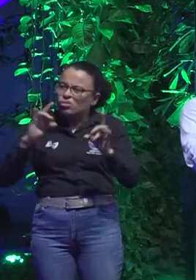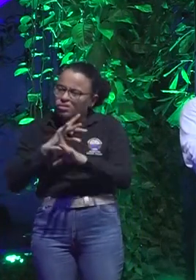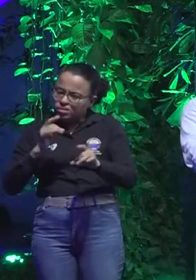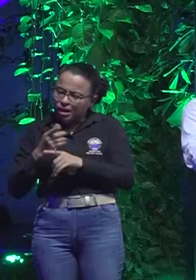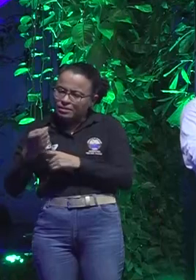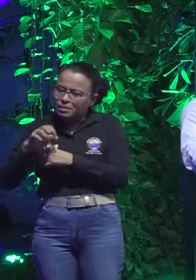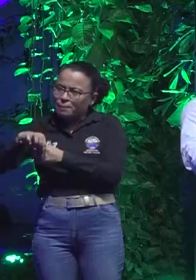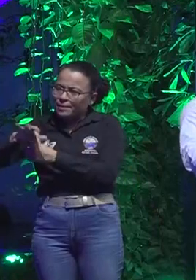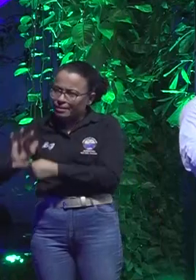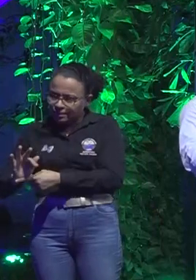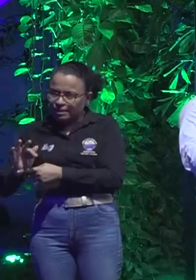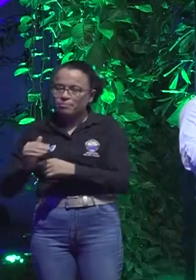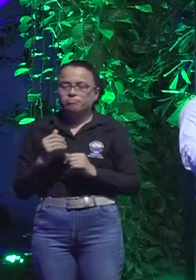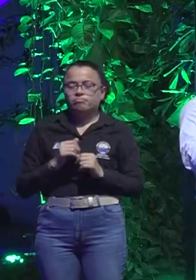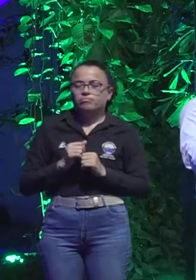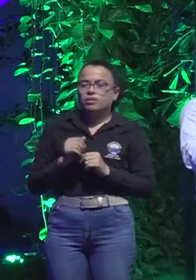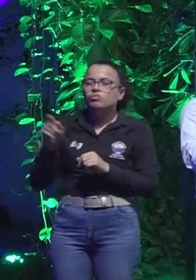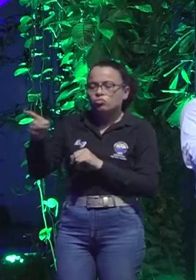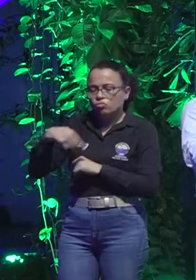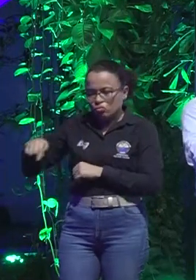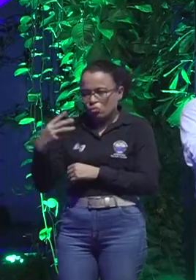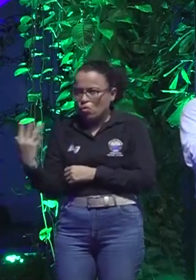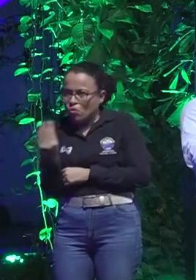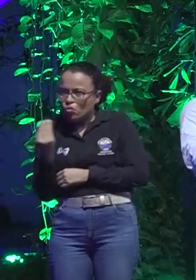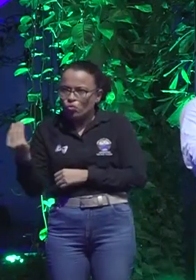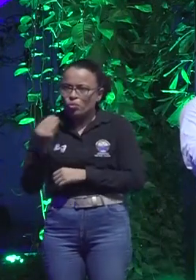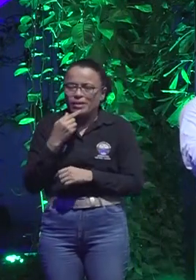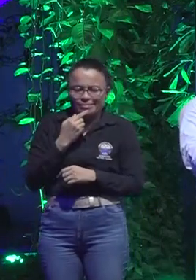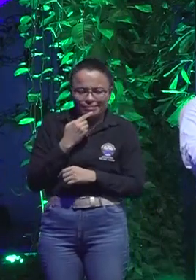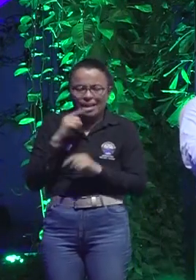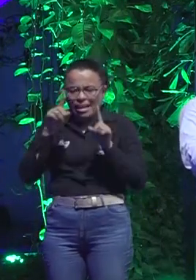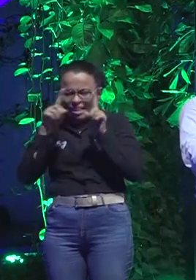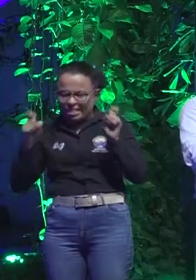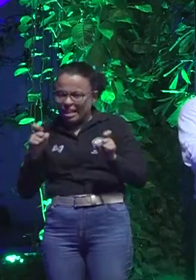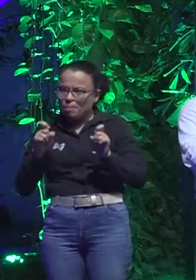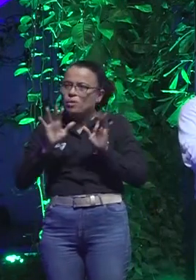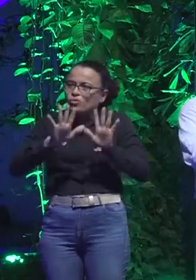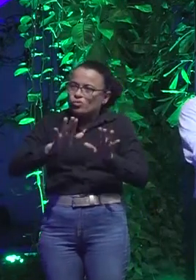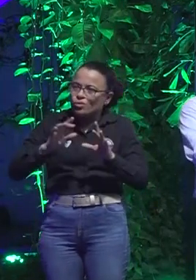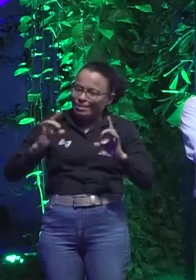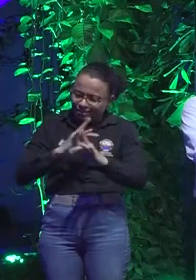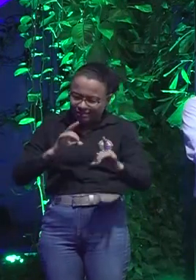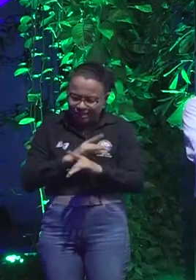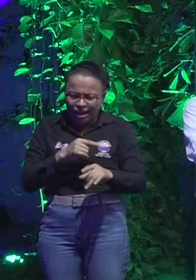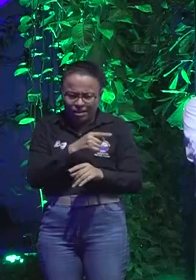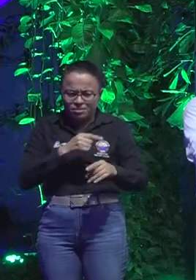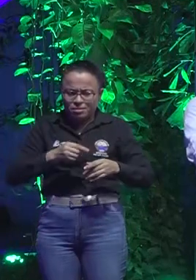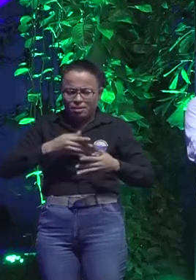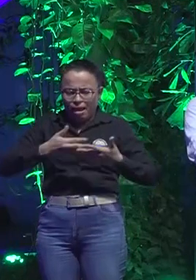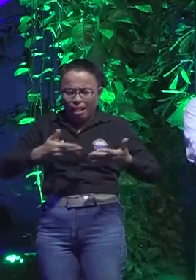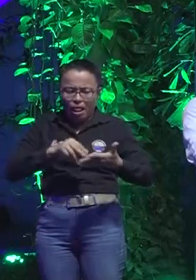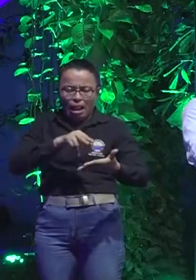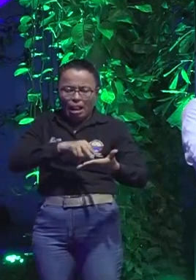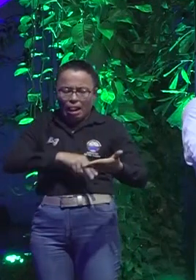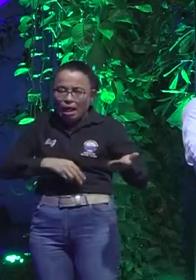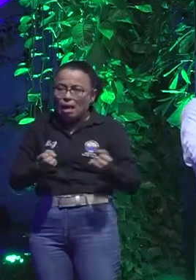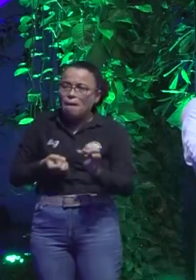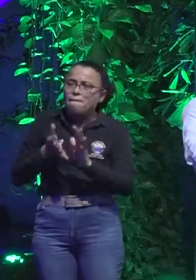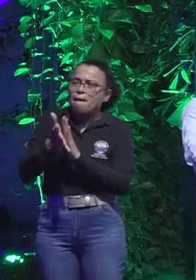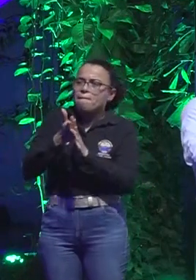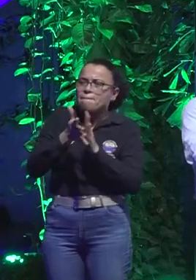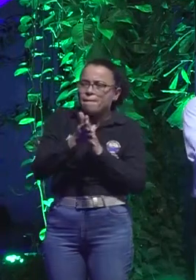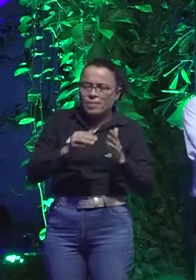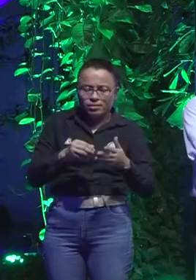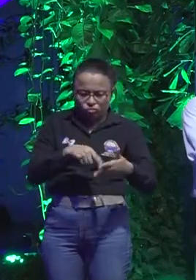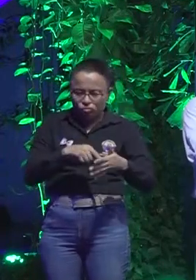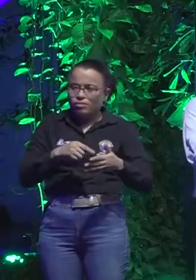conmueve un algoritmo, tenemos problemas. Yo voy a hablar de los profesores desde mi experiencia, de lo que me enseñó el profesor Wilson, porque todos hemos tenido